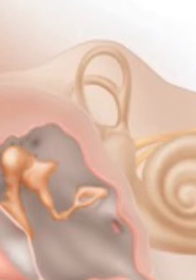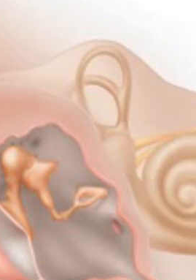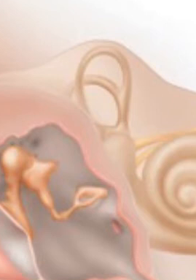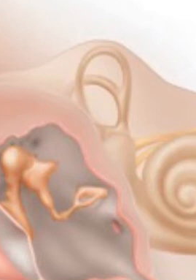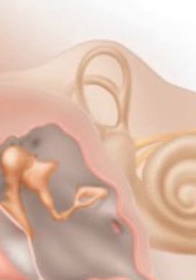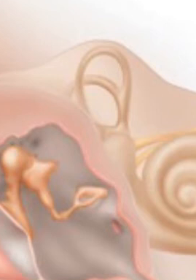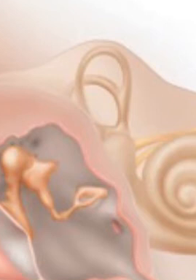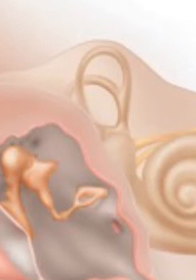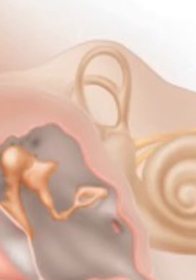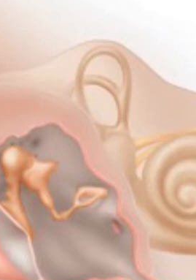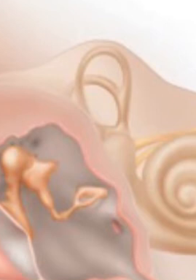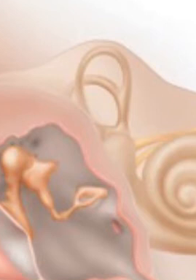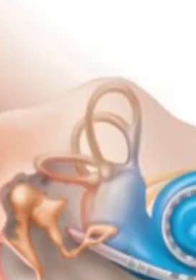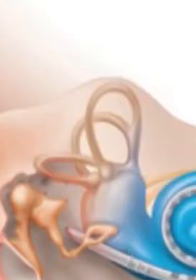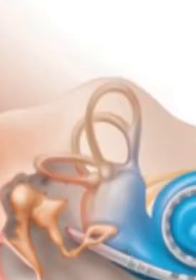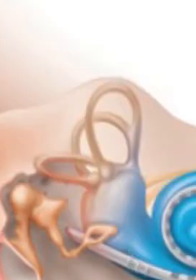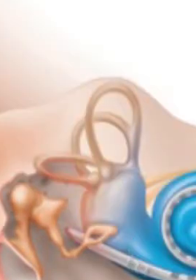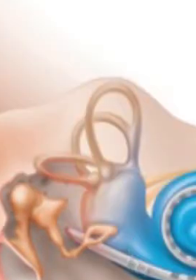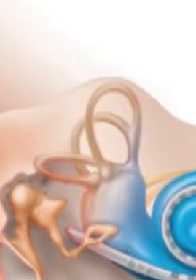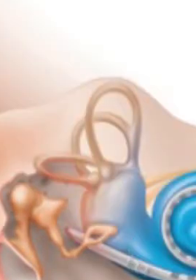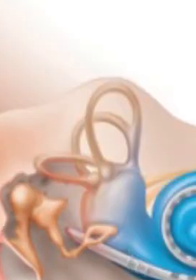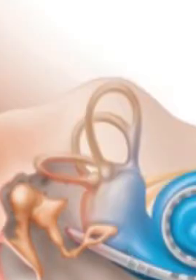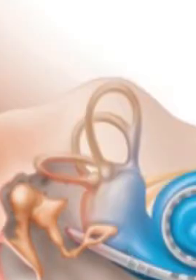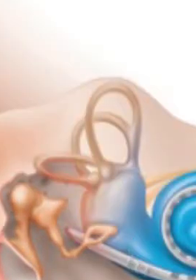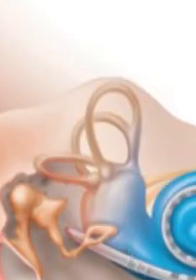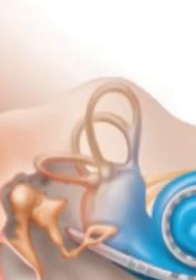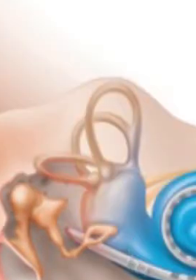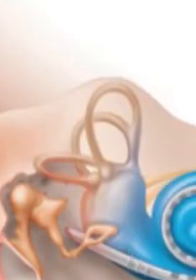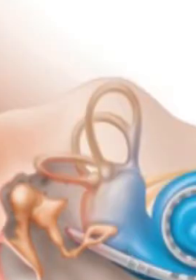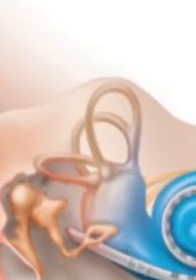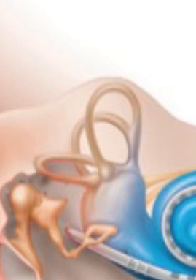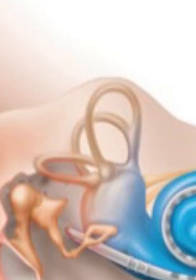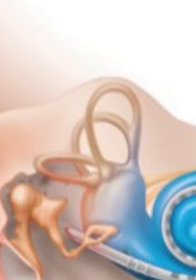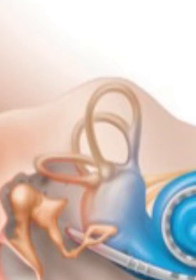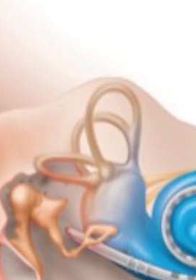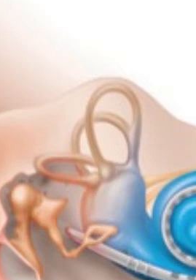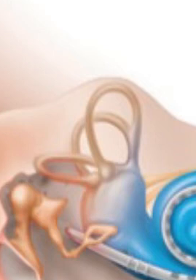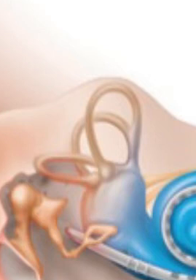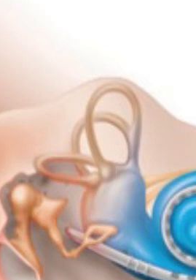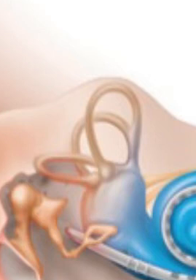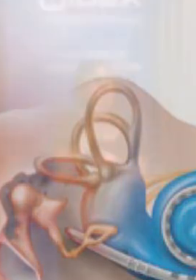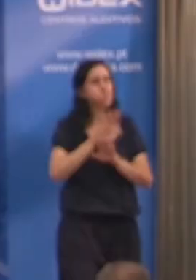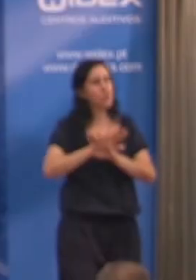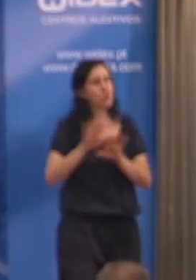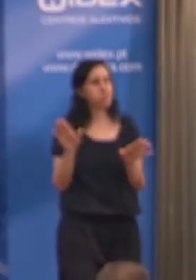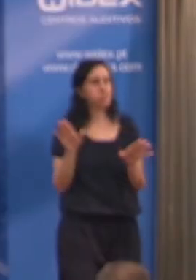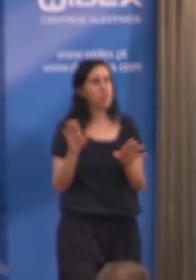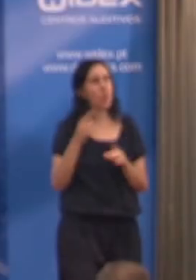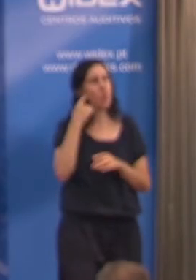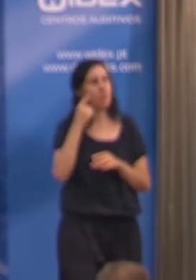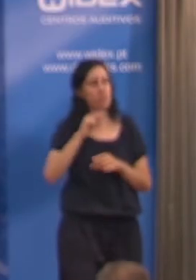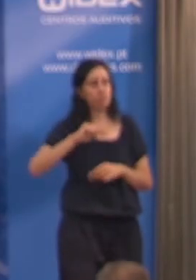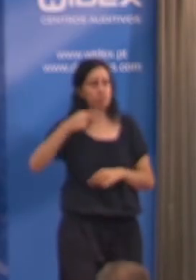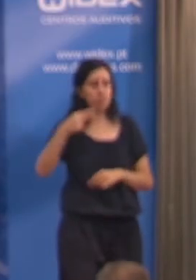auditivo ou a quem põe um implante coclear, essa pessoa deixa de ser surda e passa a ser